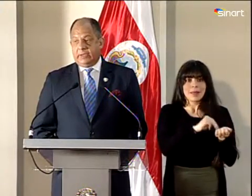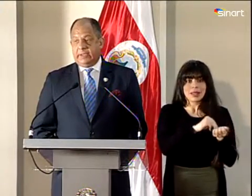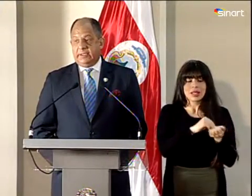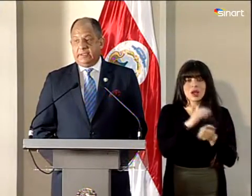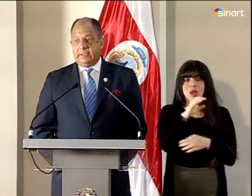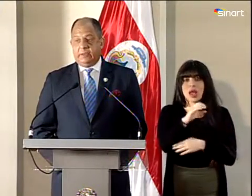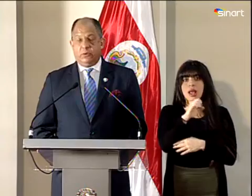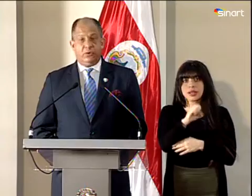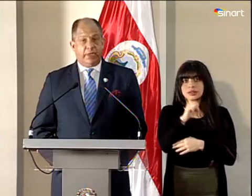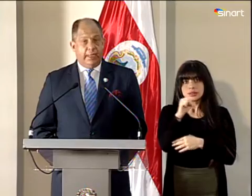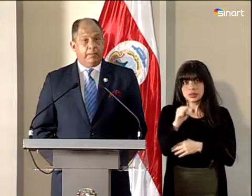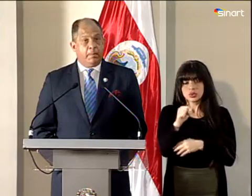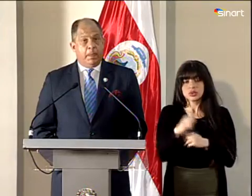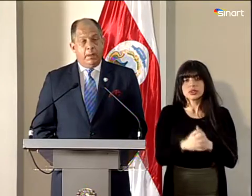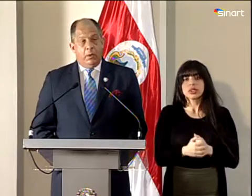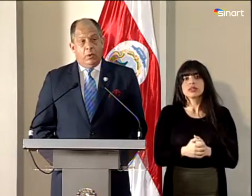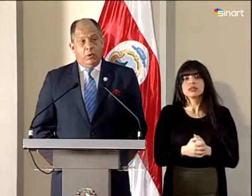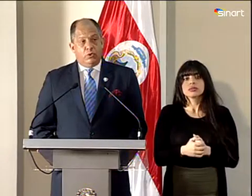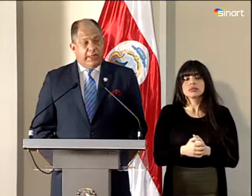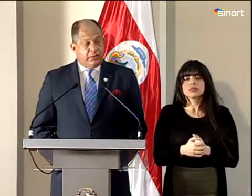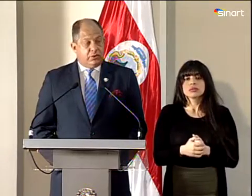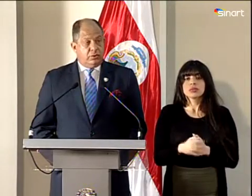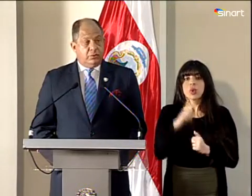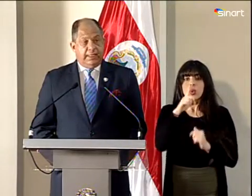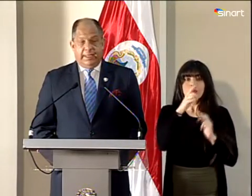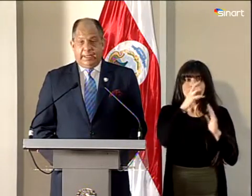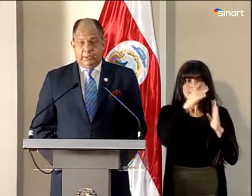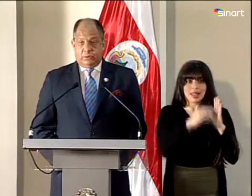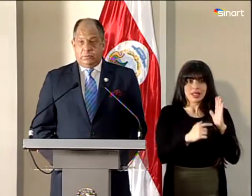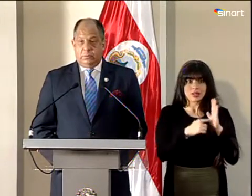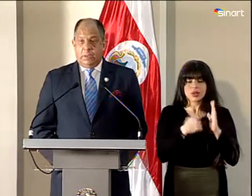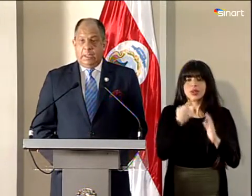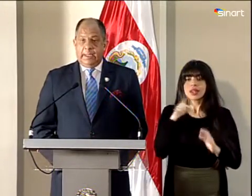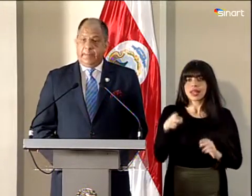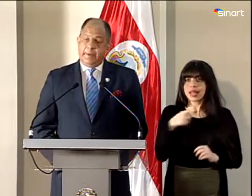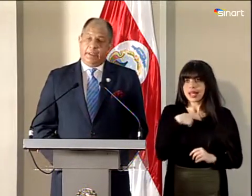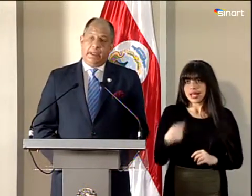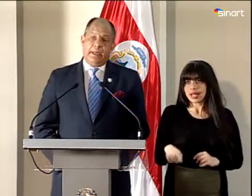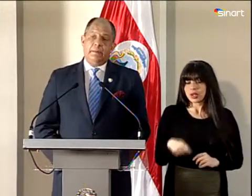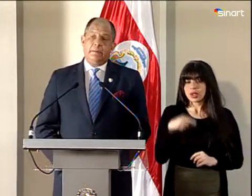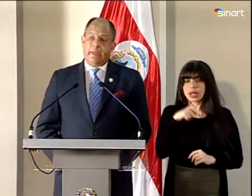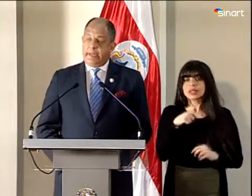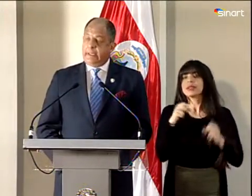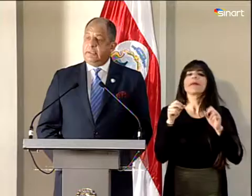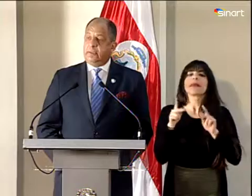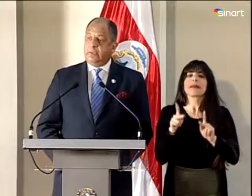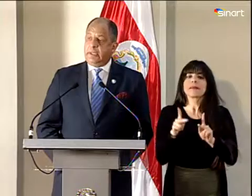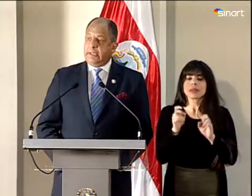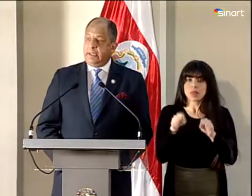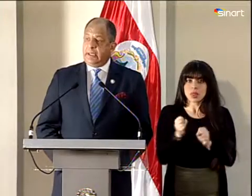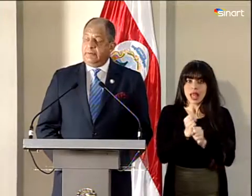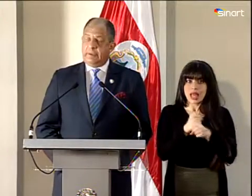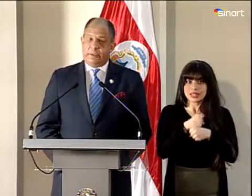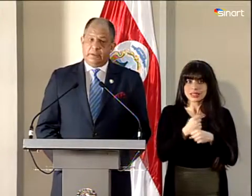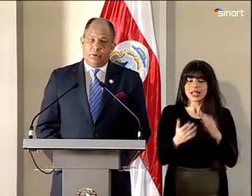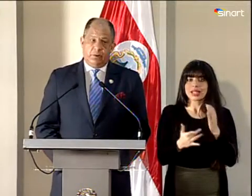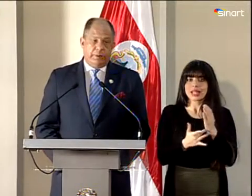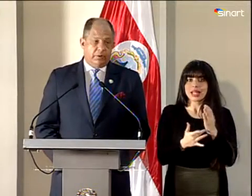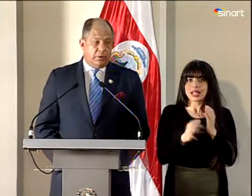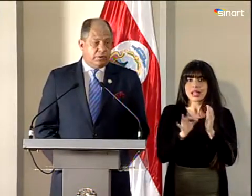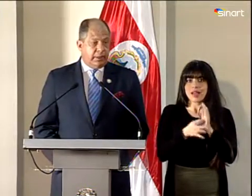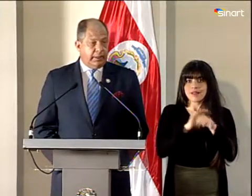Caja Costarricense del Seguro Social, un texto de decreto que permitiría la realización de la técnica de